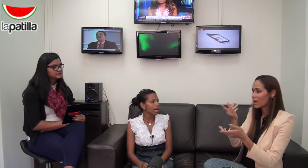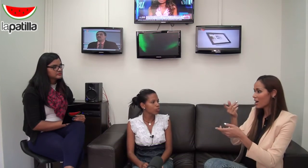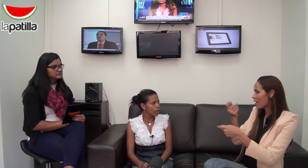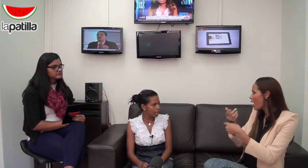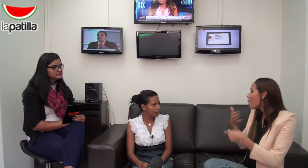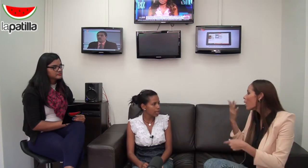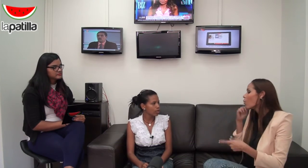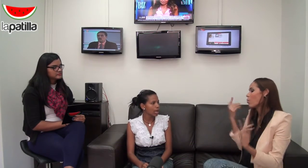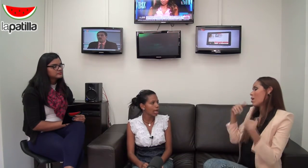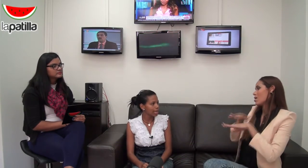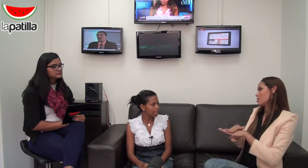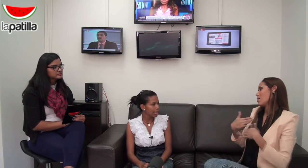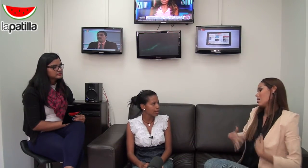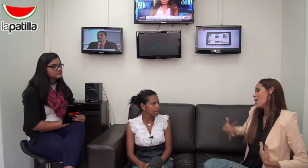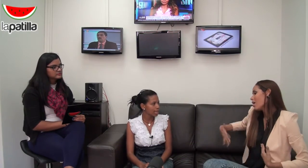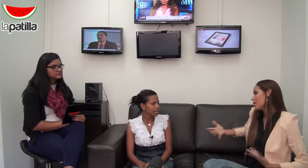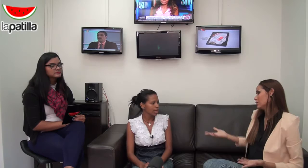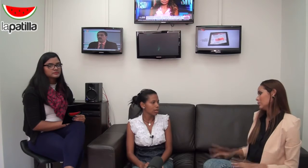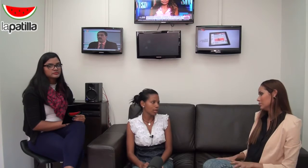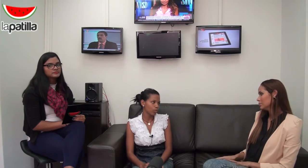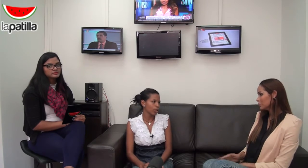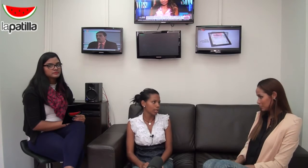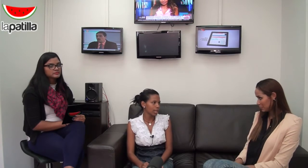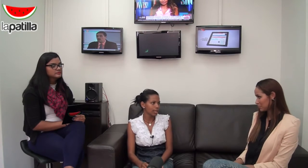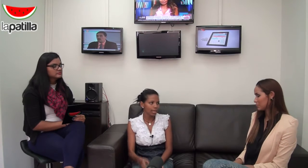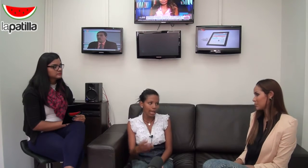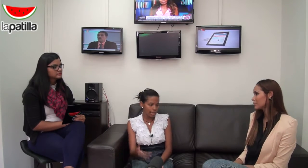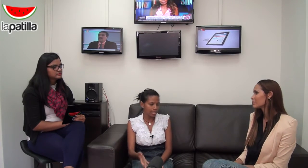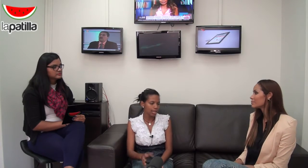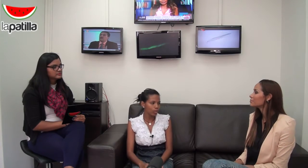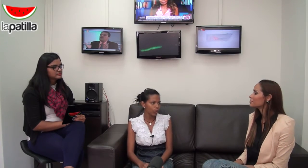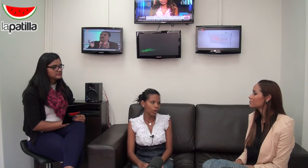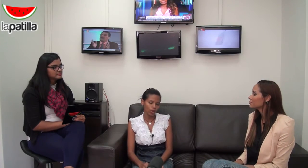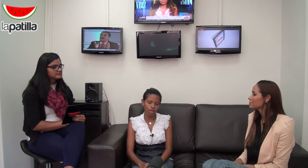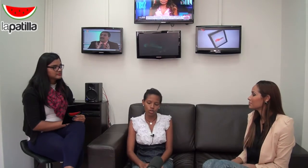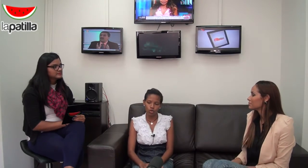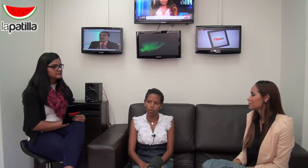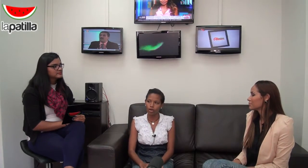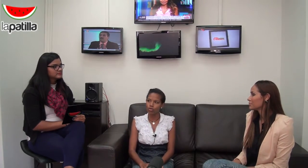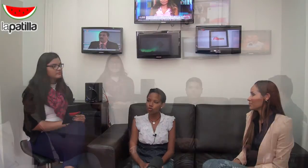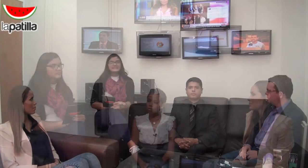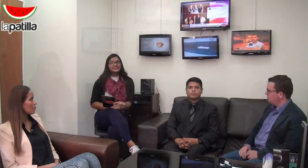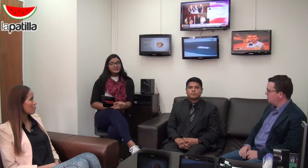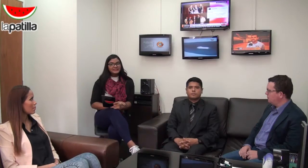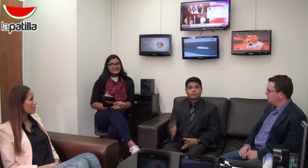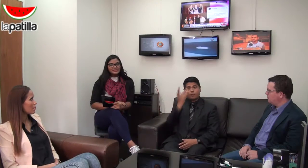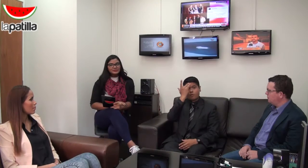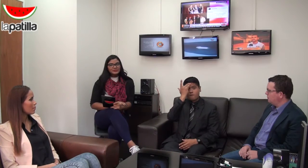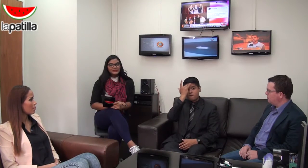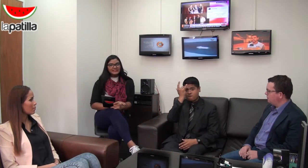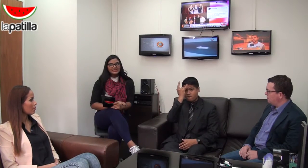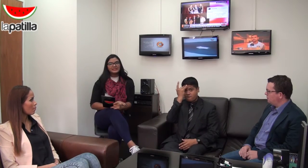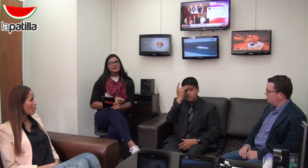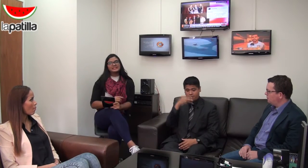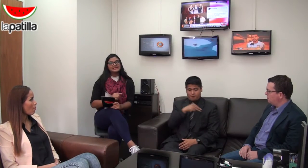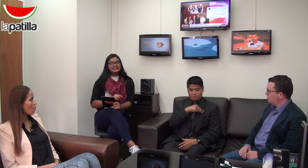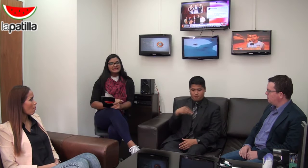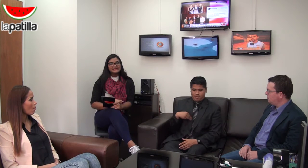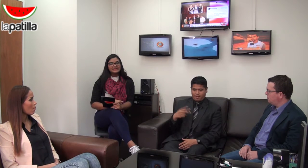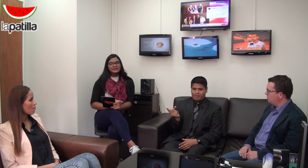buena vida, una calidad de vida y poder garantizar buenos derechos humanos. Tanto Vanessa como Juan Ángel nos presentan el día de